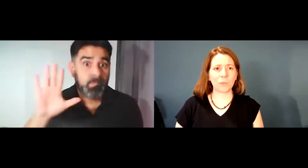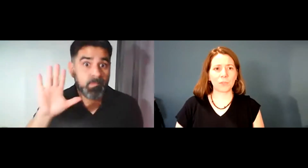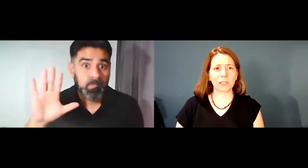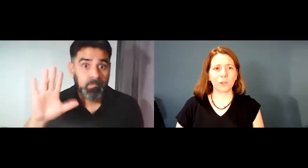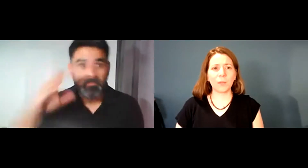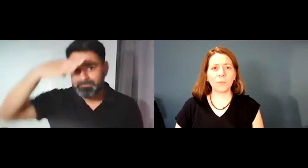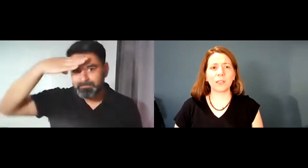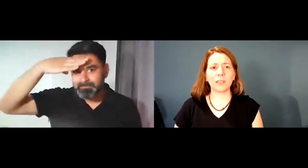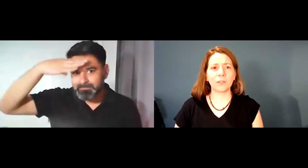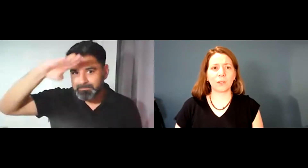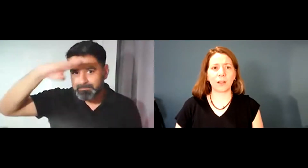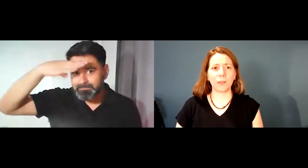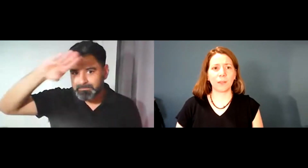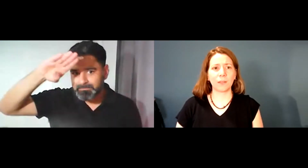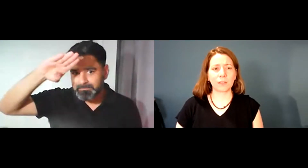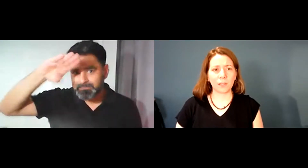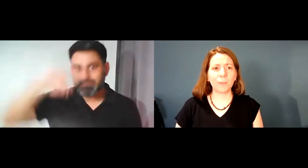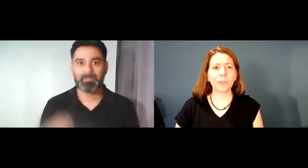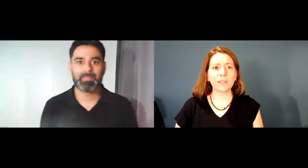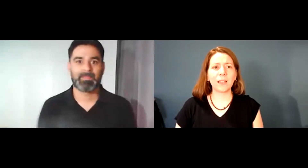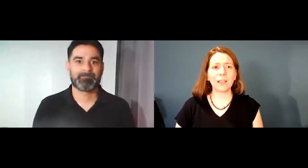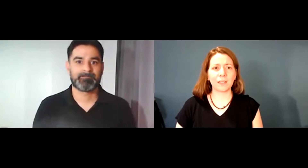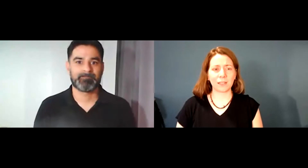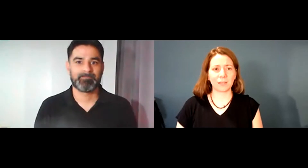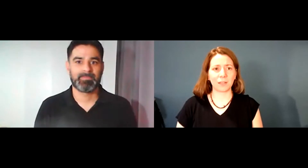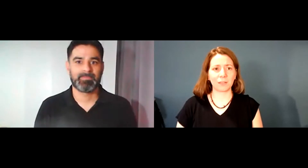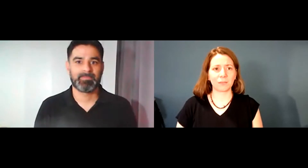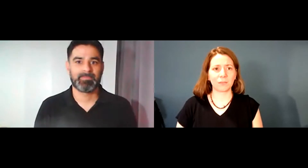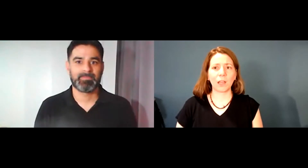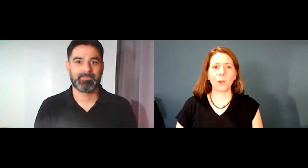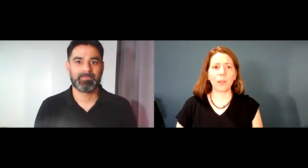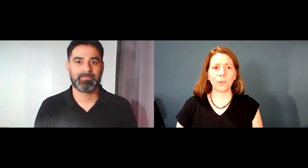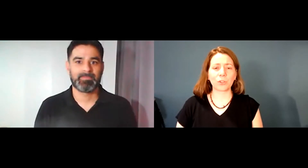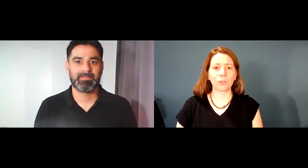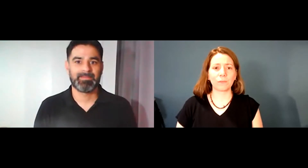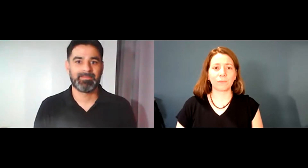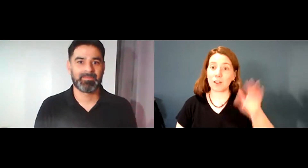Hacer lo mismo que está haciendo Javi. Seña personal es esta. Ahora voy yo.